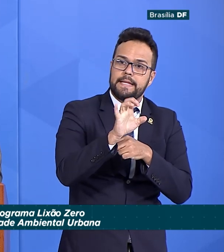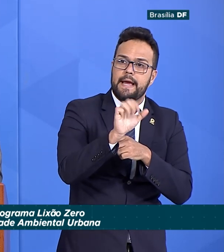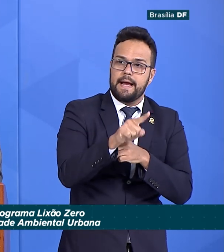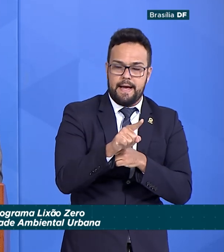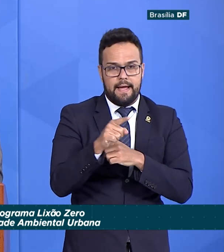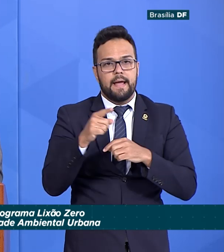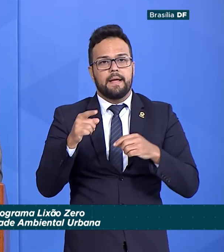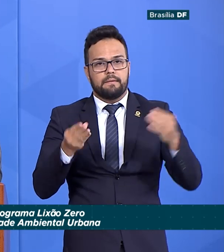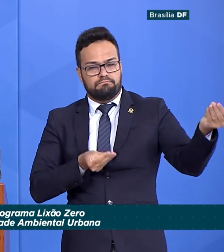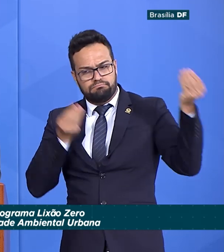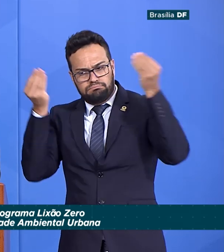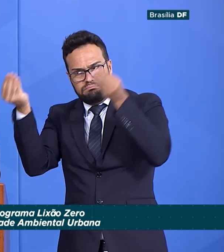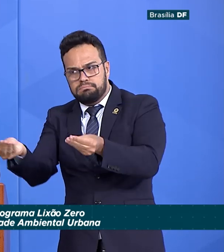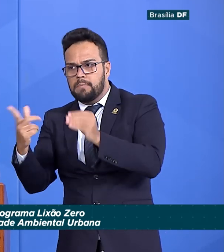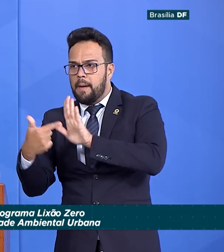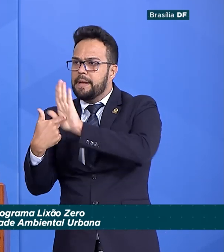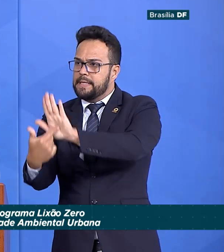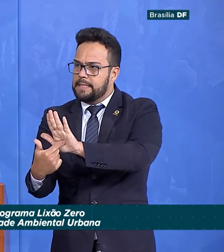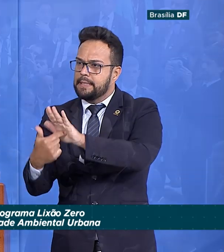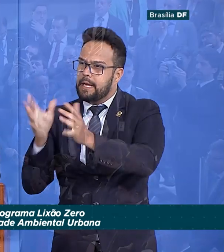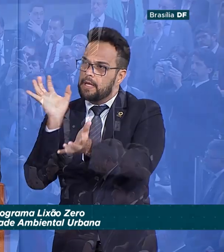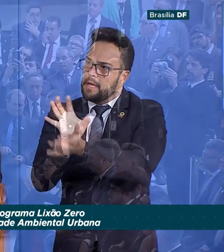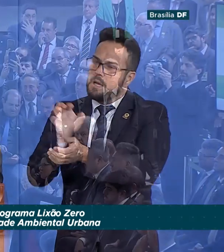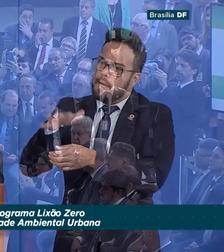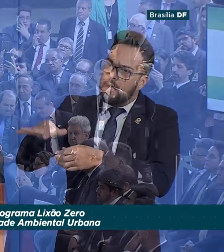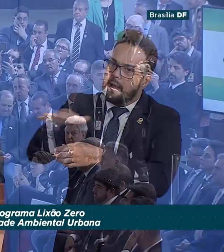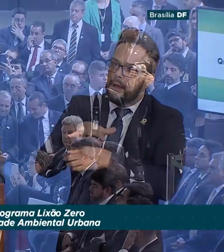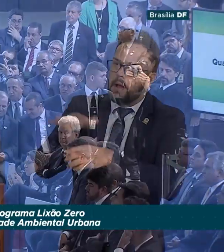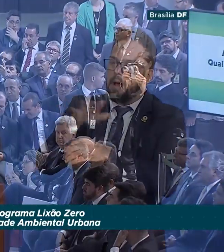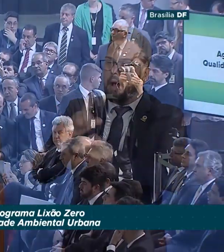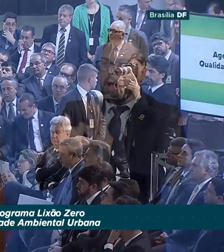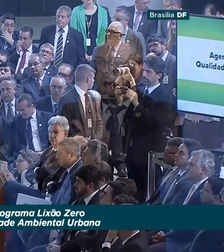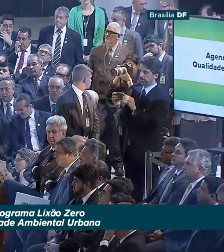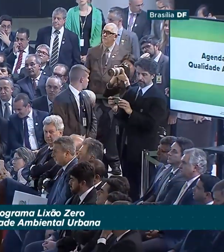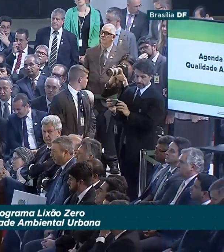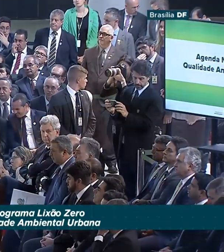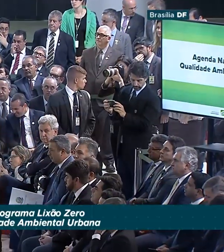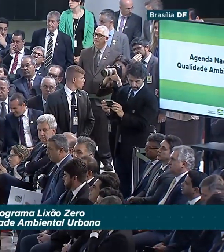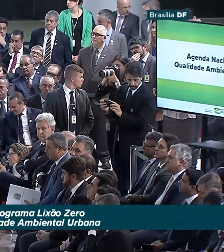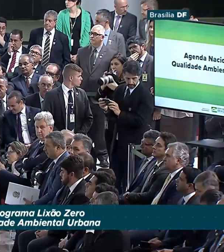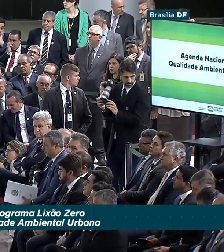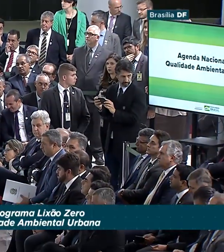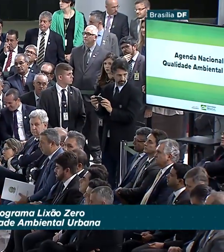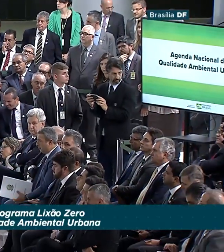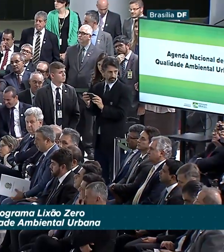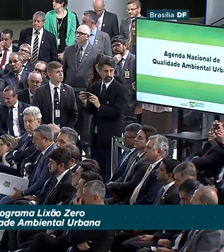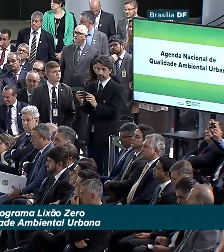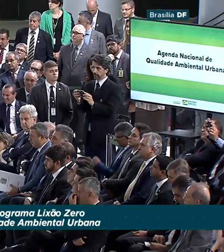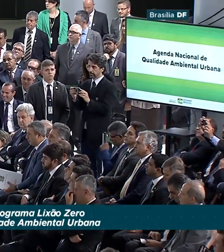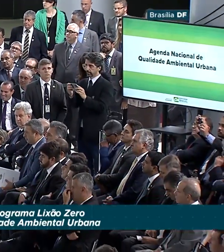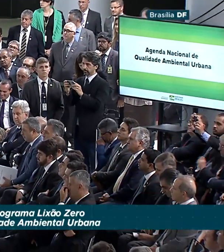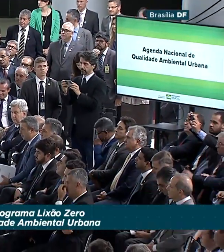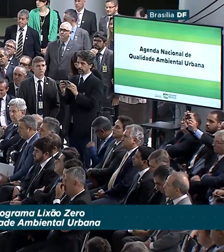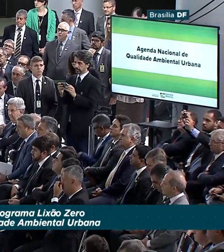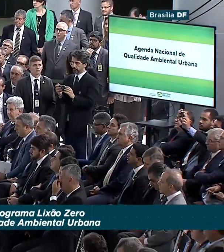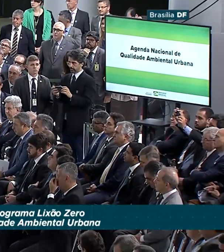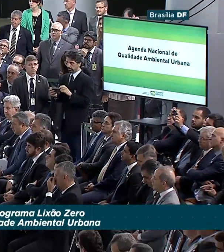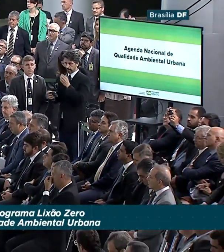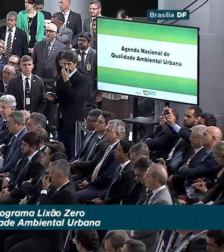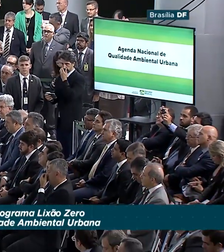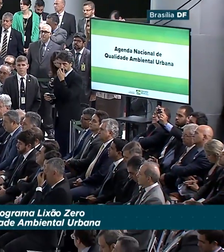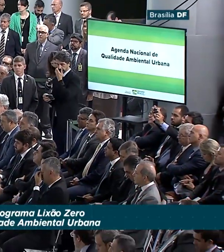que encaminharam o pleito, apresentaram as suas informações e ajudaram os municípios nesse trabalho. O segundo, como eu